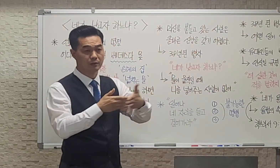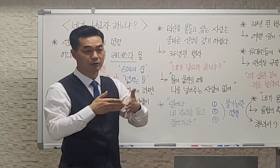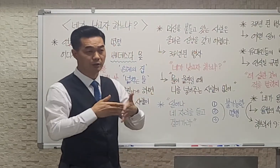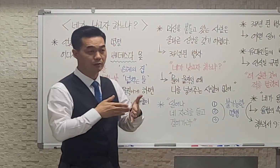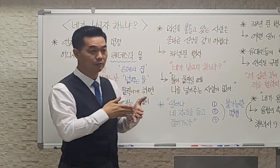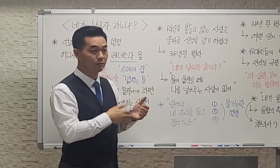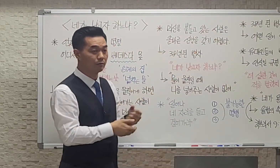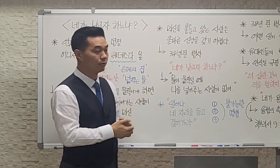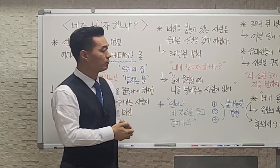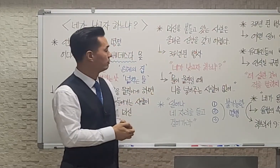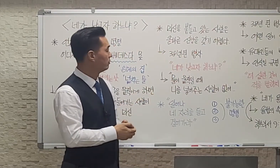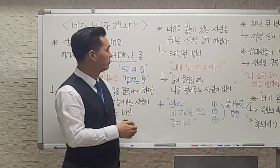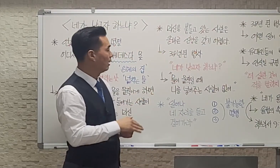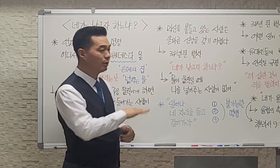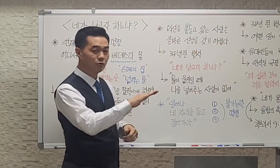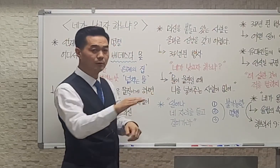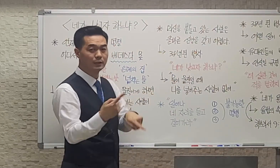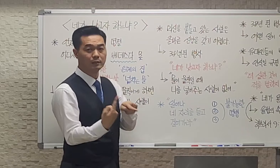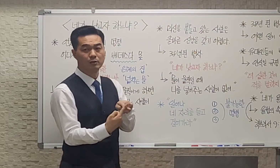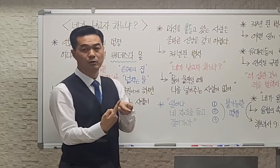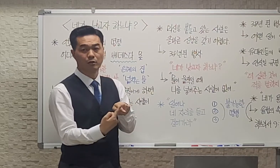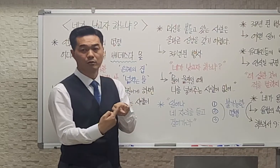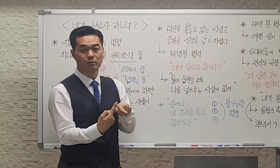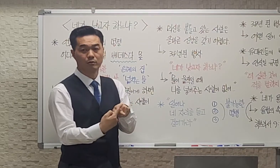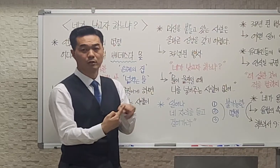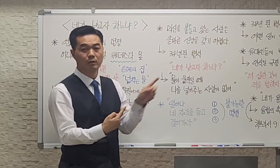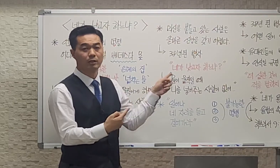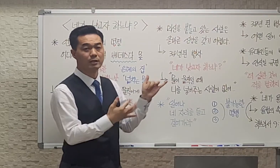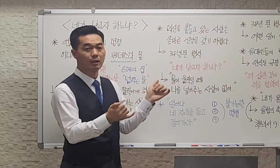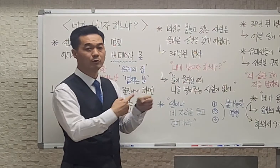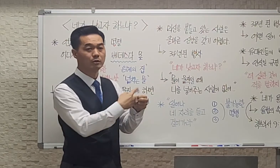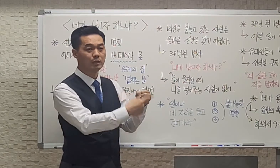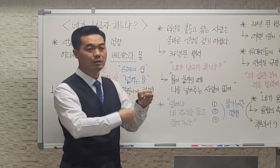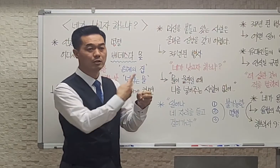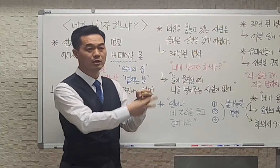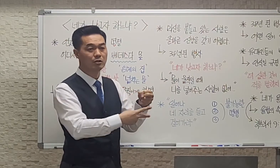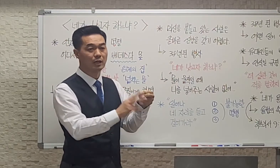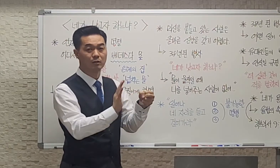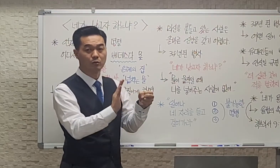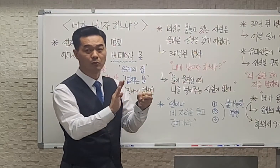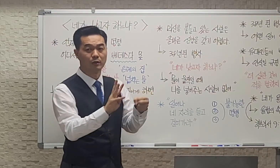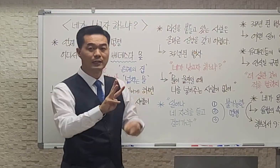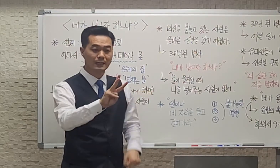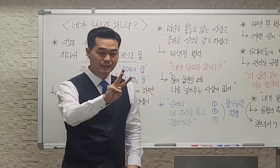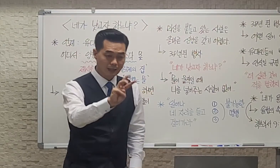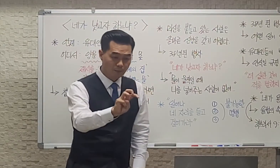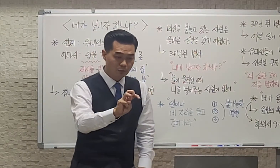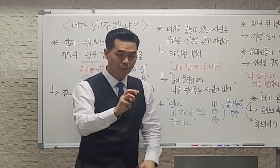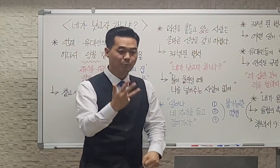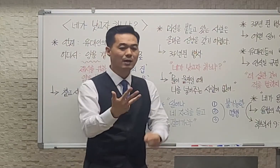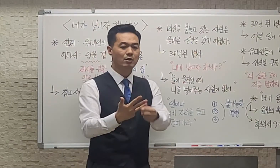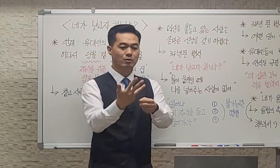거예요. 아마 우리도 마찬가지일걸요. 근데 이 사람은 1년, 2년이 아니고 38년이에요.